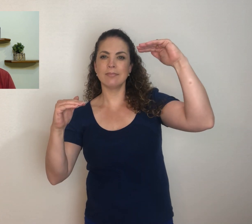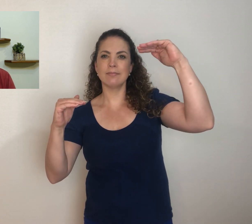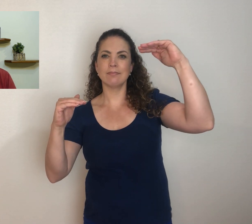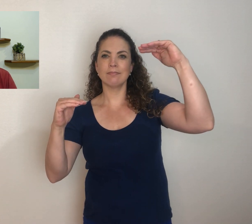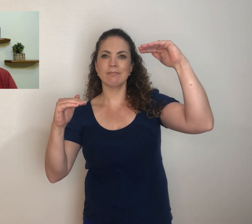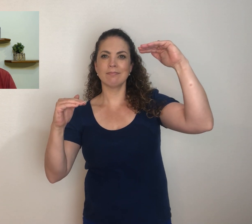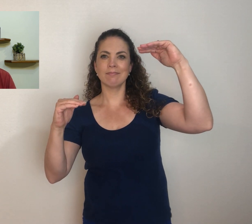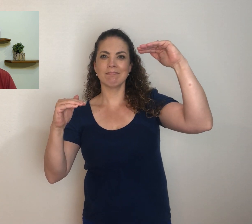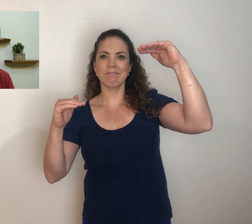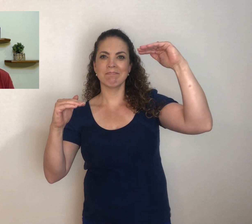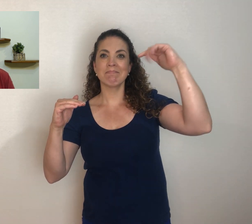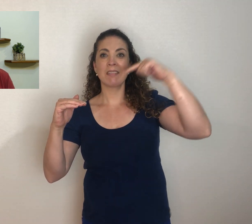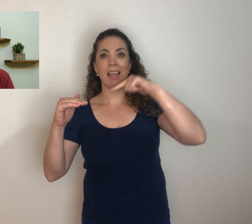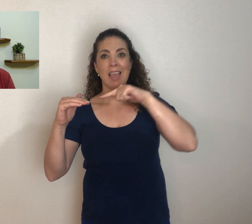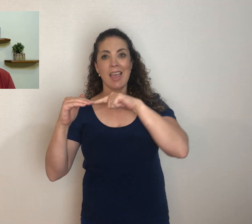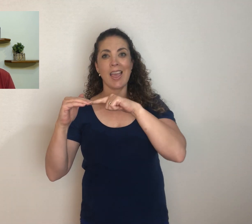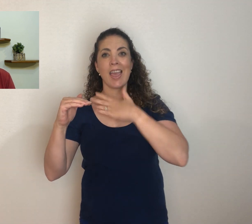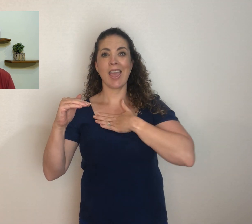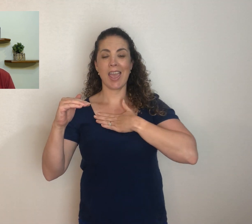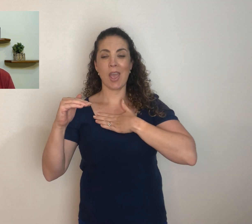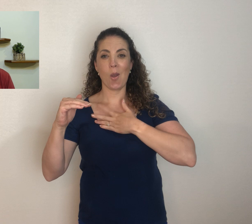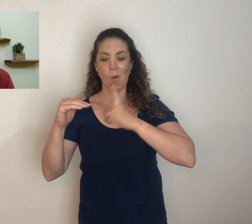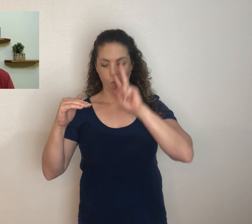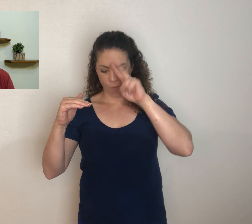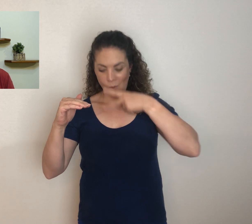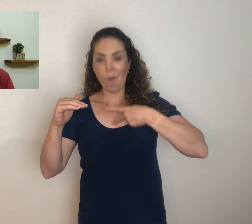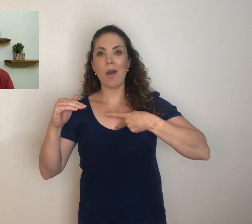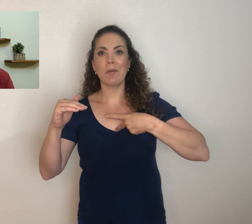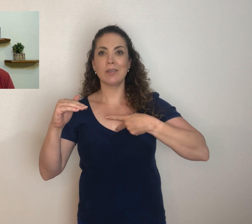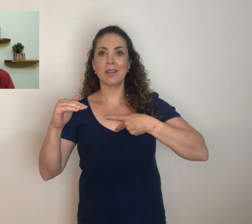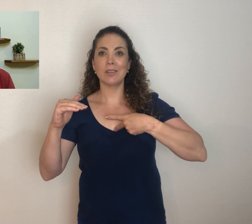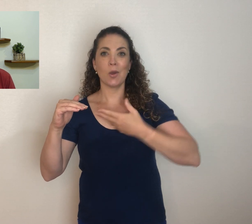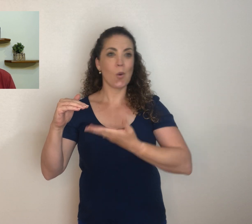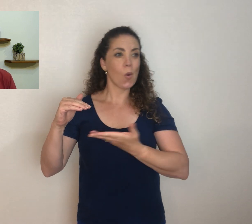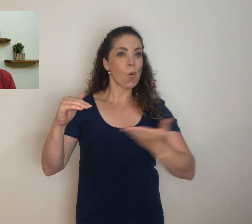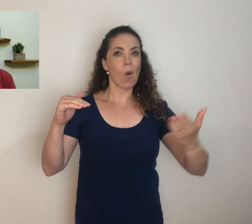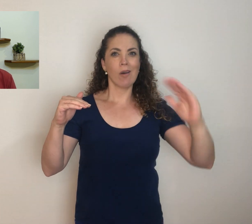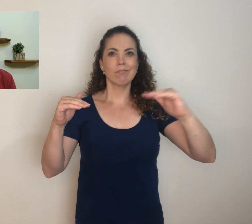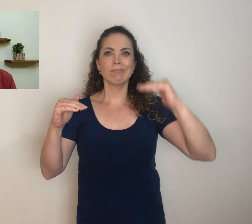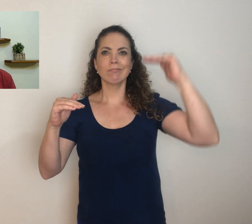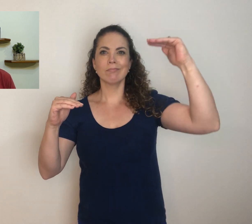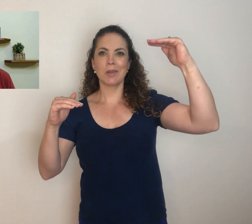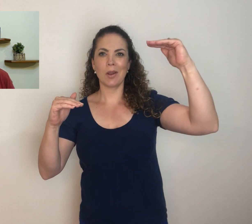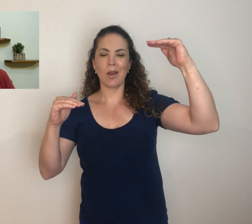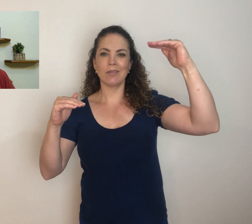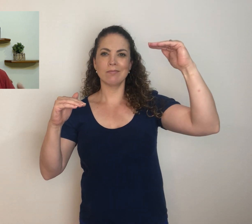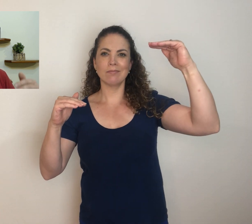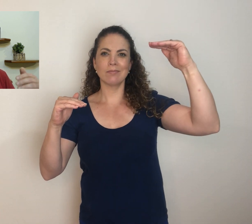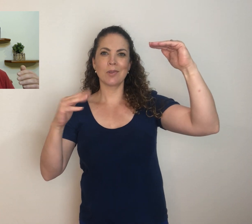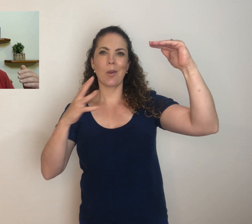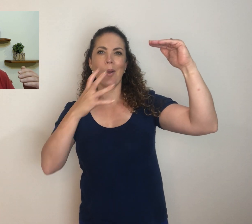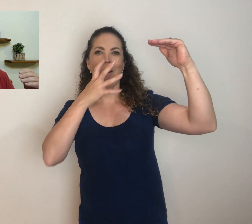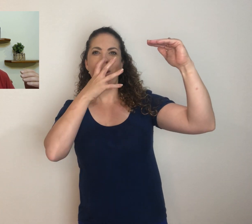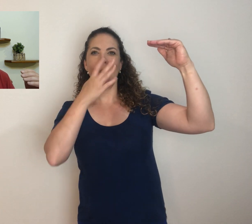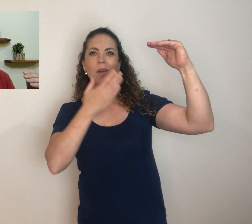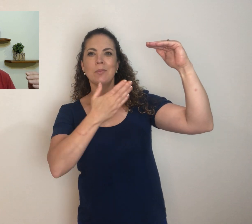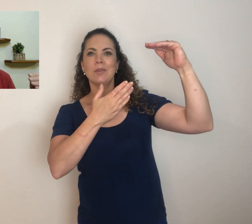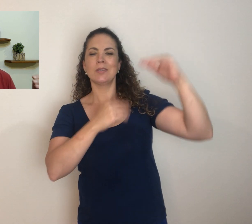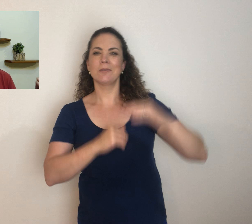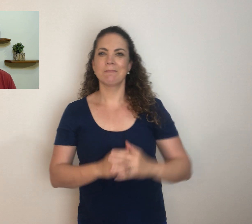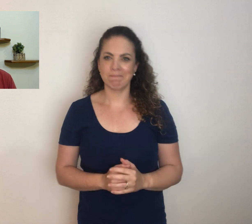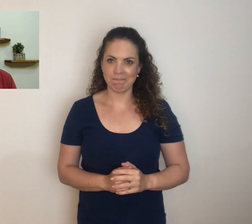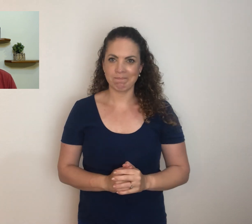os outros superiores a nós mesmos. Também diz que os homens se